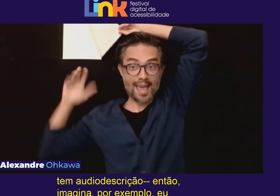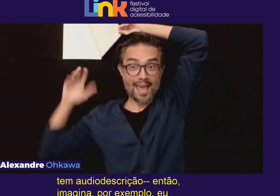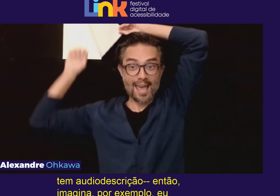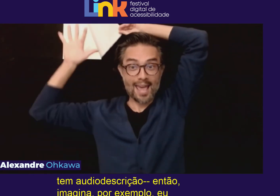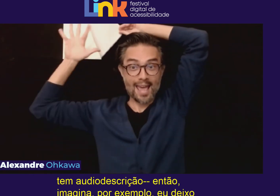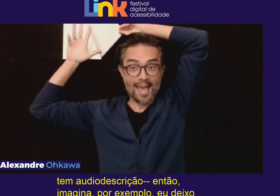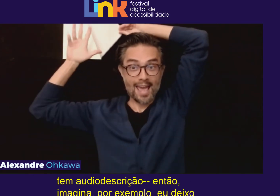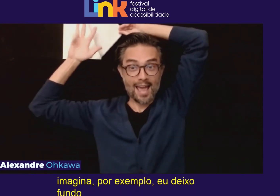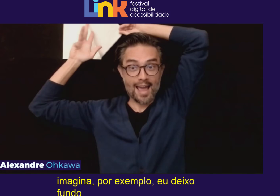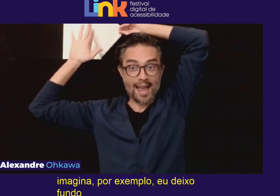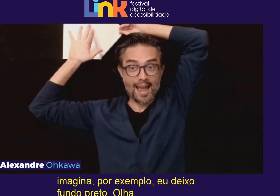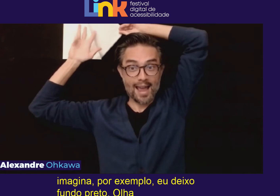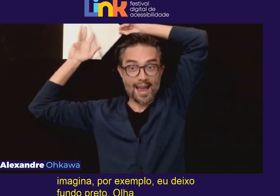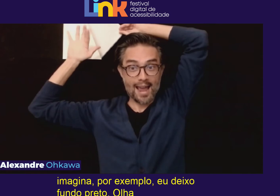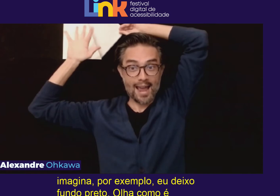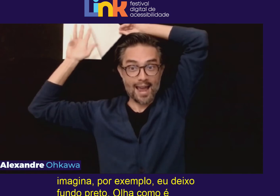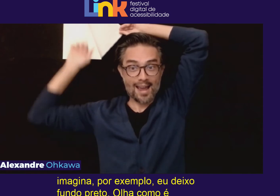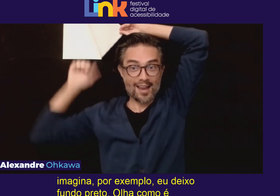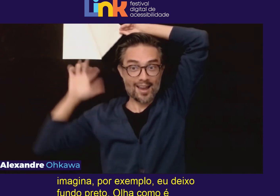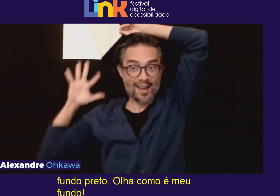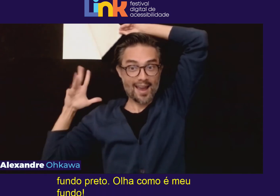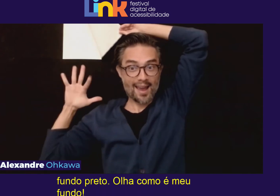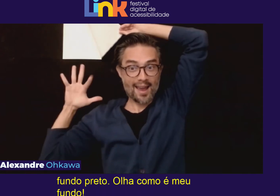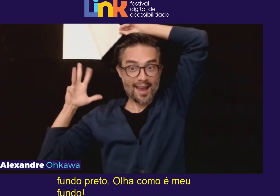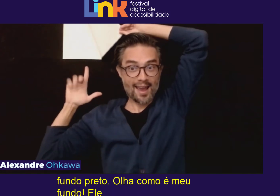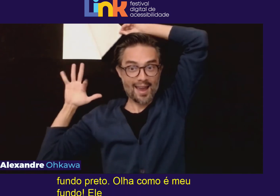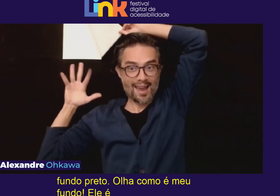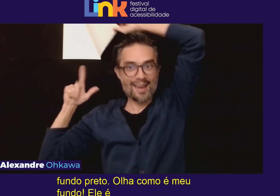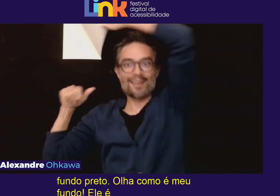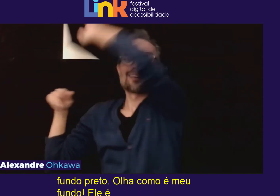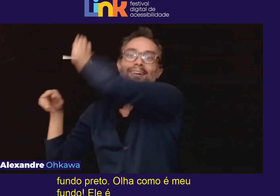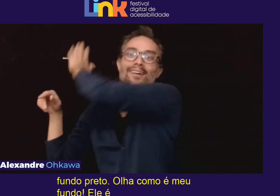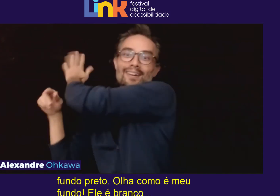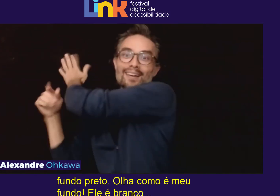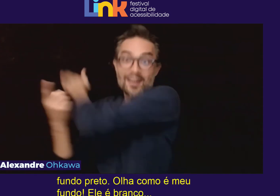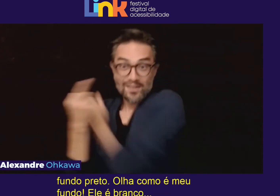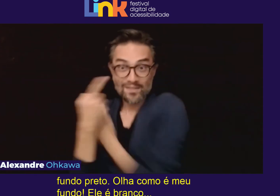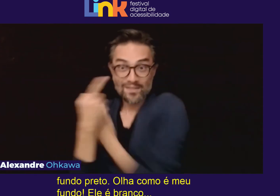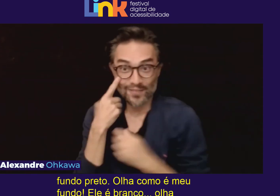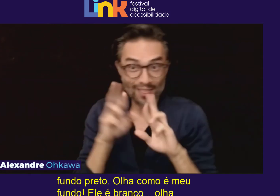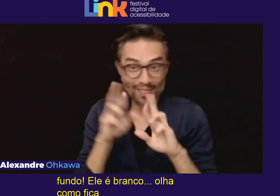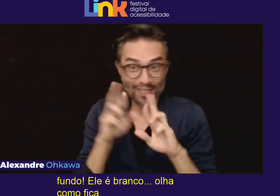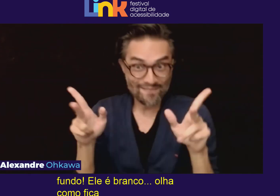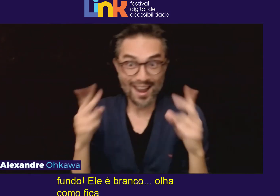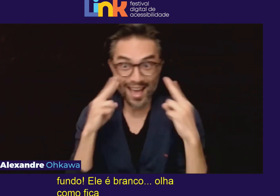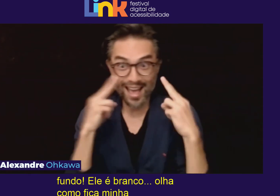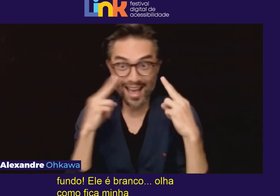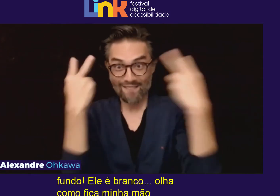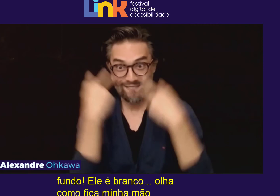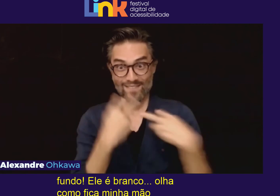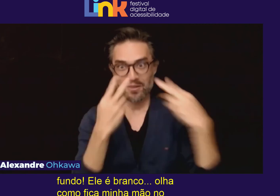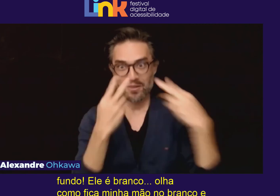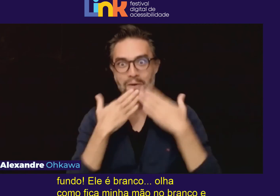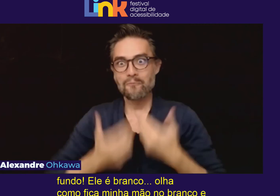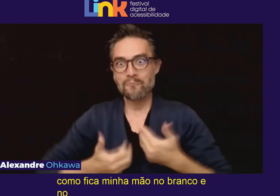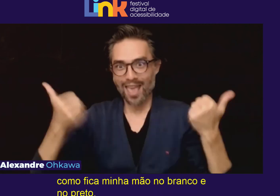Ele é branco. Tá? Olha como fica a minha mão no branco e a minha mão no preto. Você viu a diferença? Tem diferença, né,